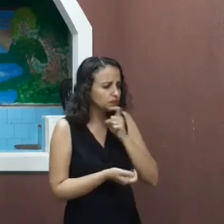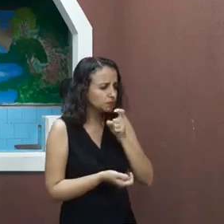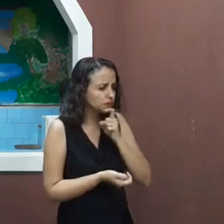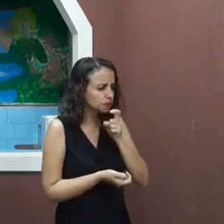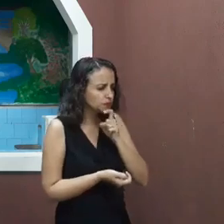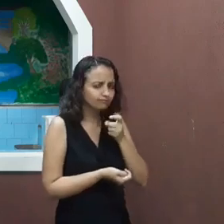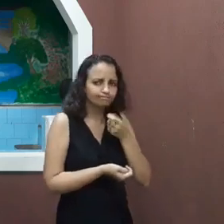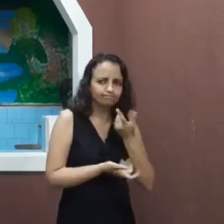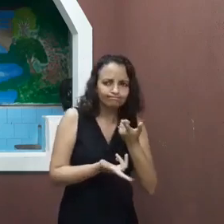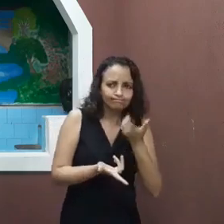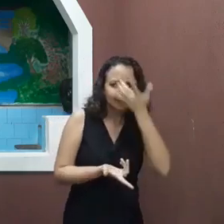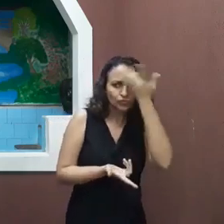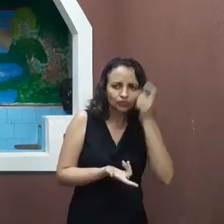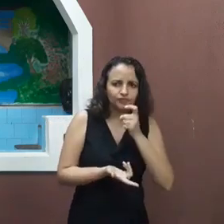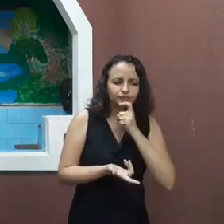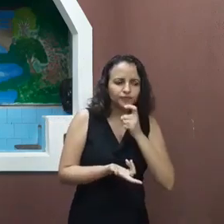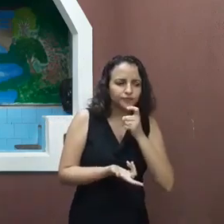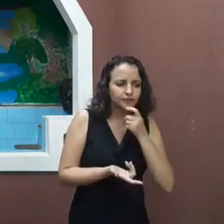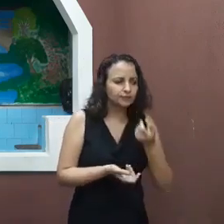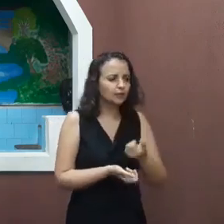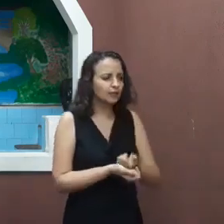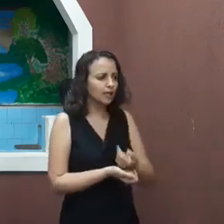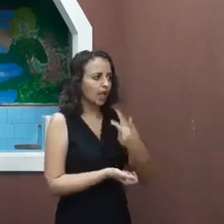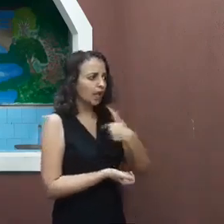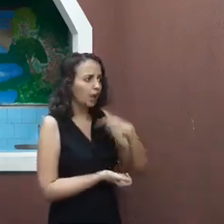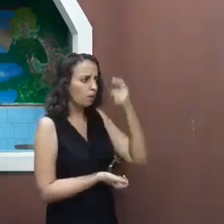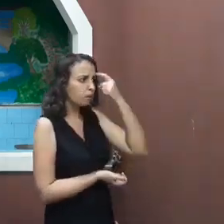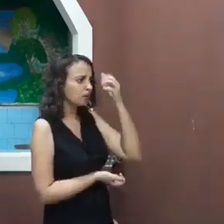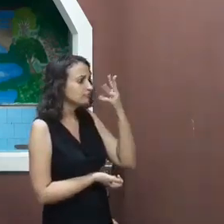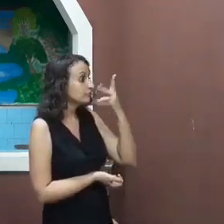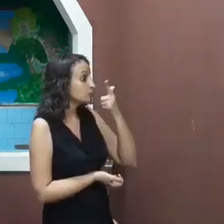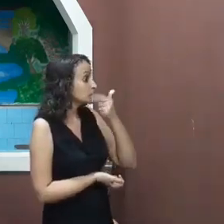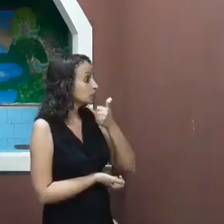frio. O que eu achei bonito que ela podia ter emprestado.